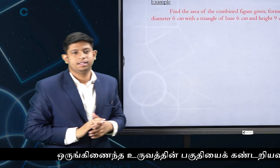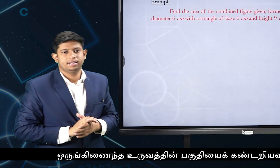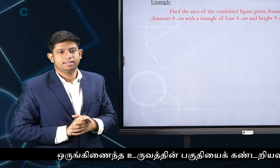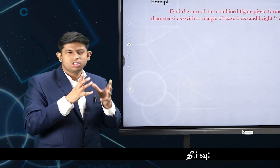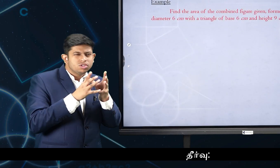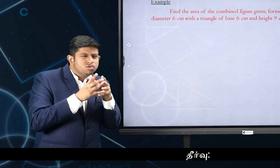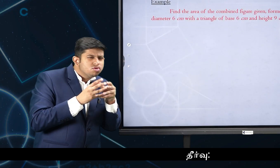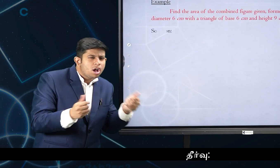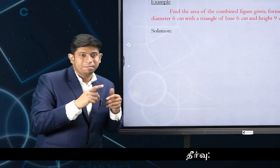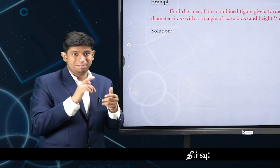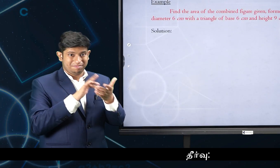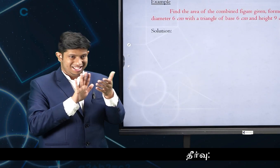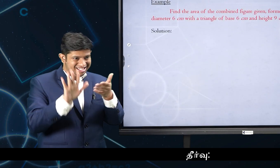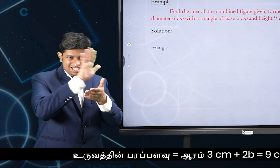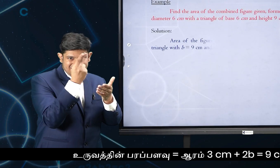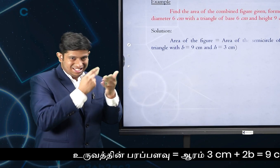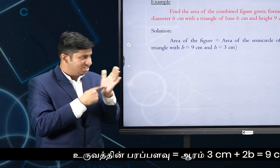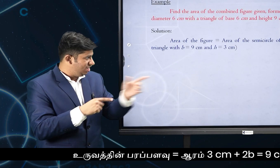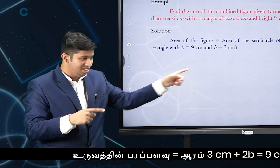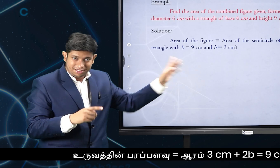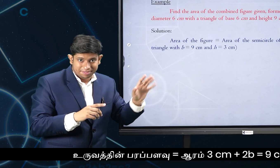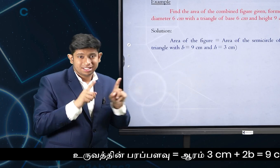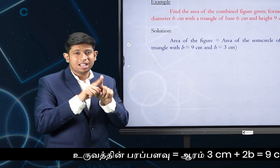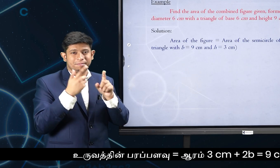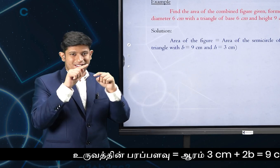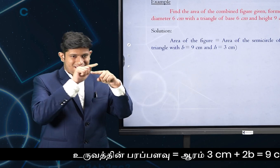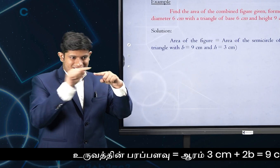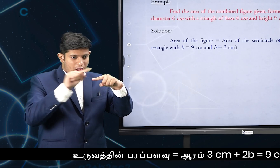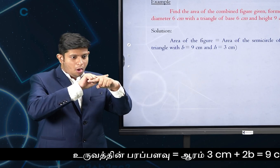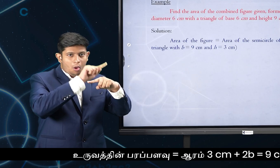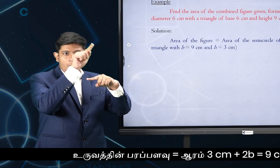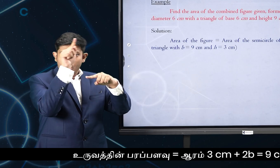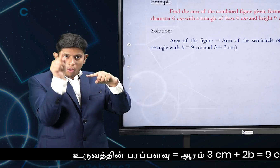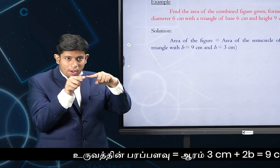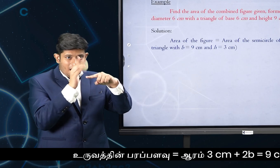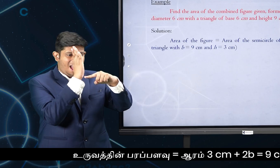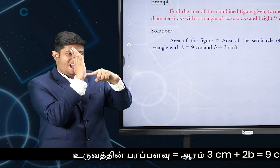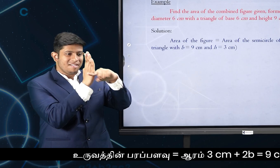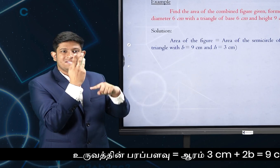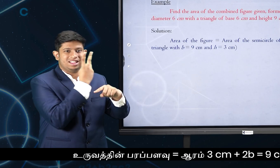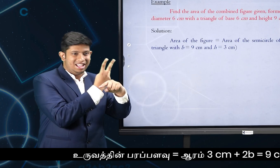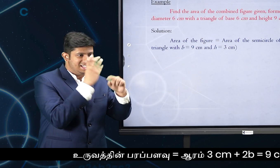3.14. தீர்வு: உருவத்தின் பரப்பளவு ஈடு ஆரம் 3 சென்டிமீட்டர்